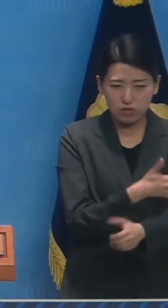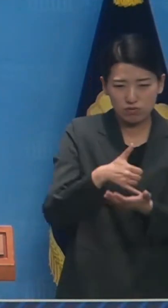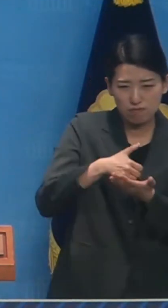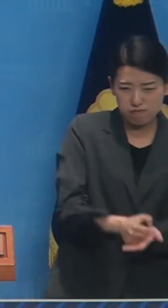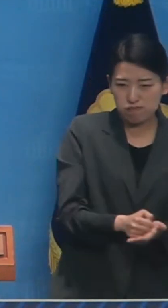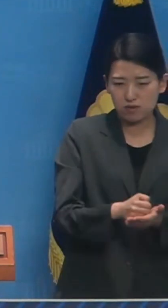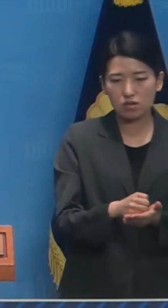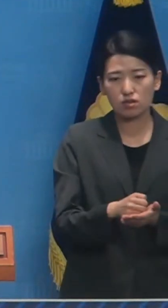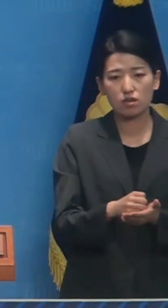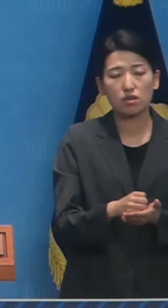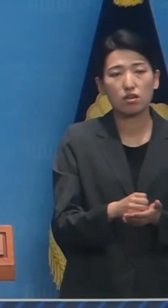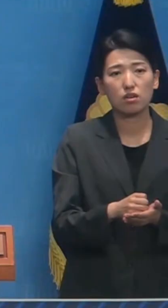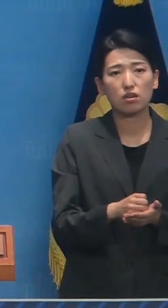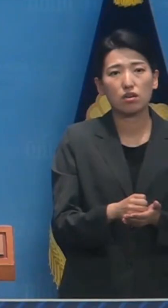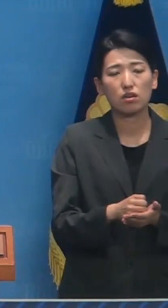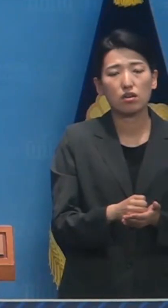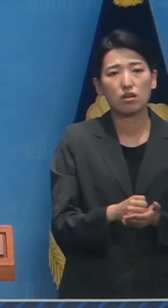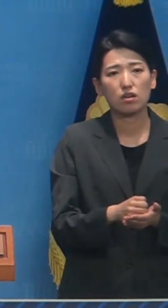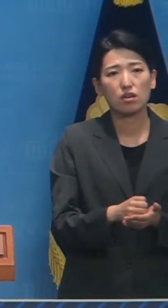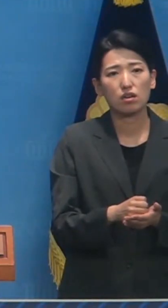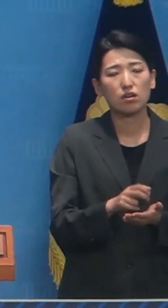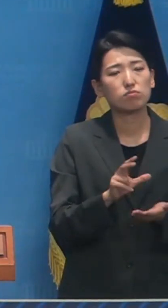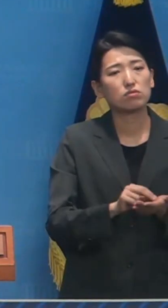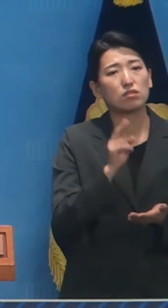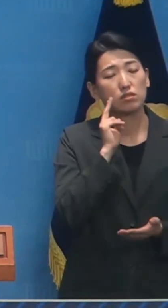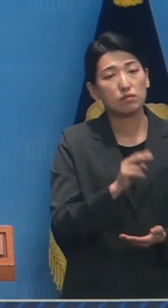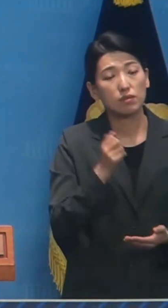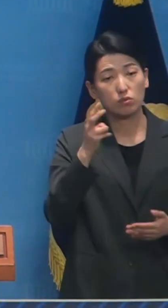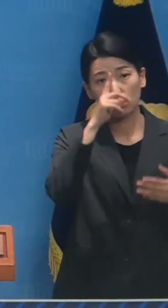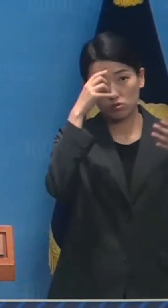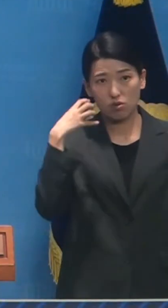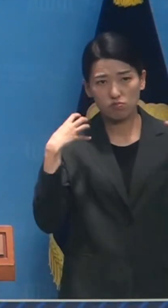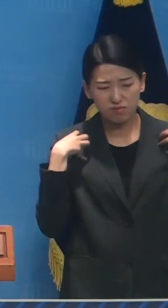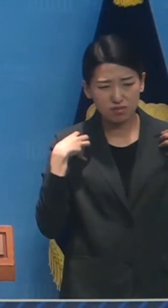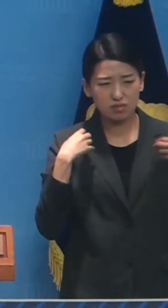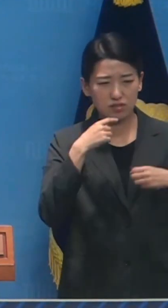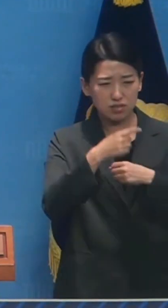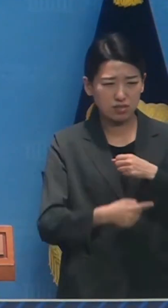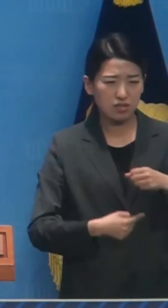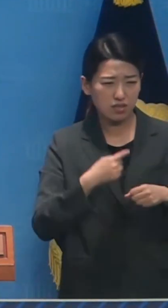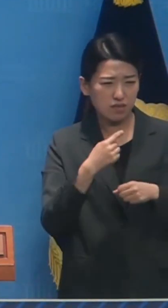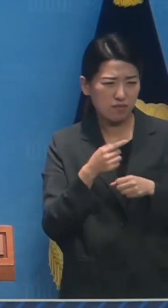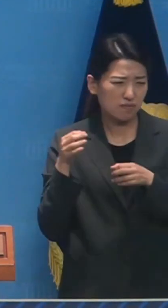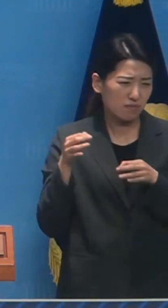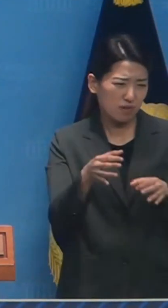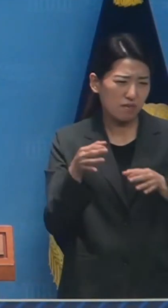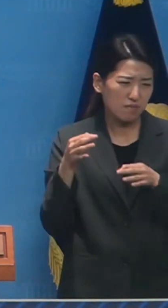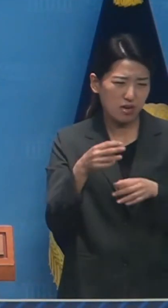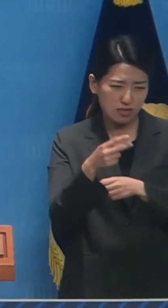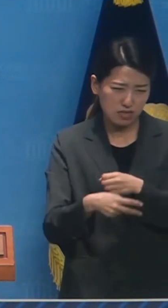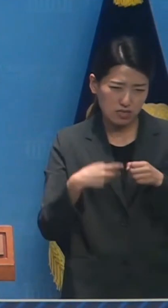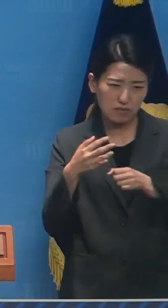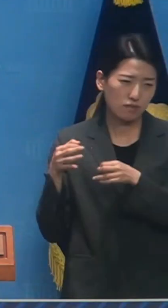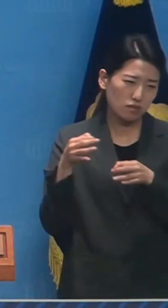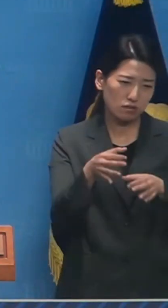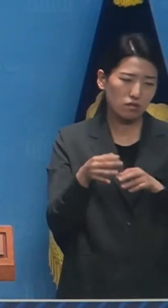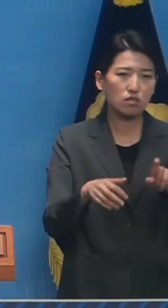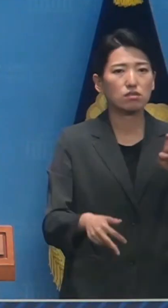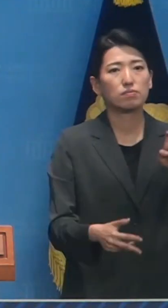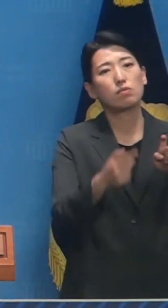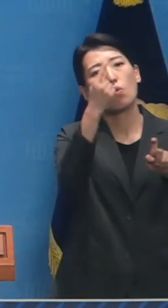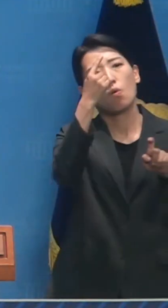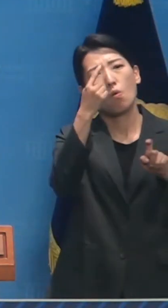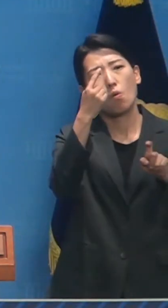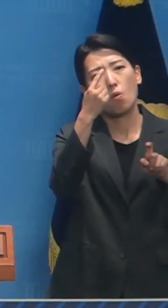수없이 많은 국가 재정, 무려 10조라는 1년 이상 손실과 인적 구성에